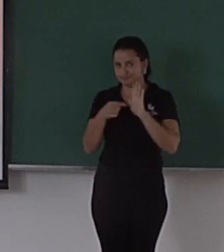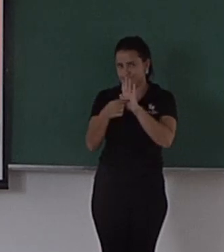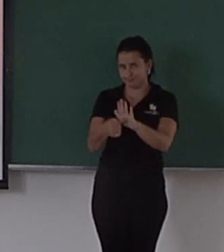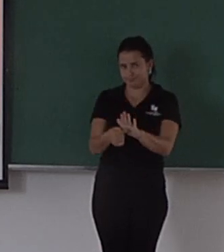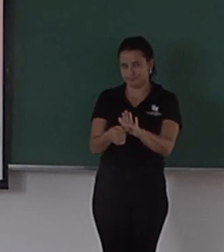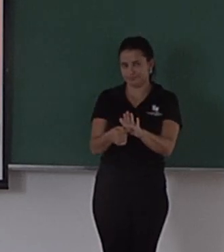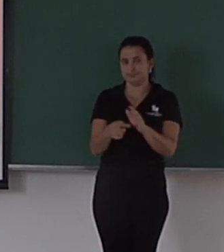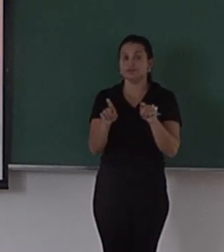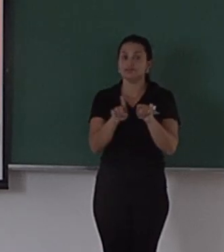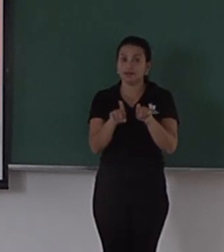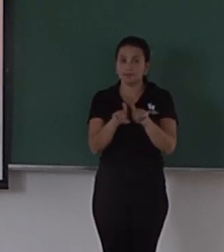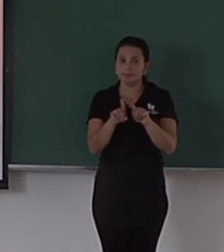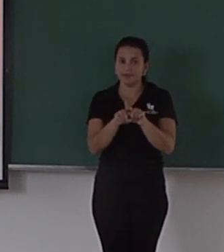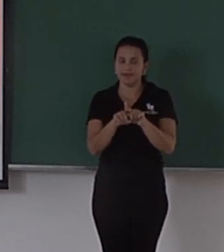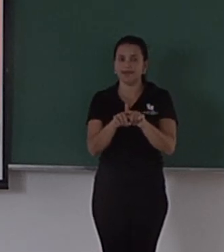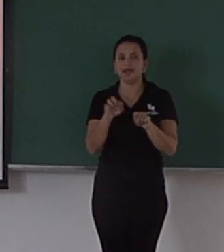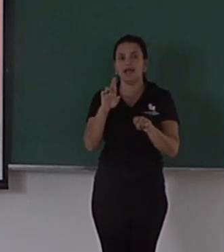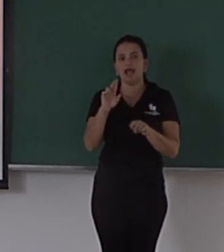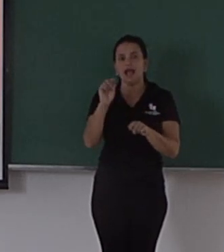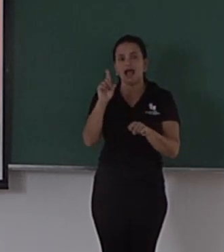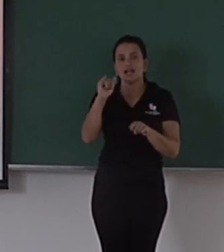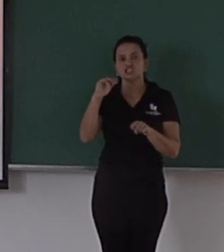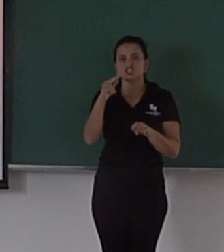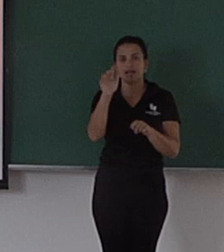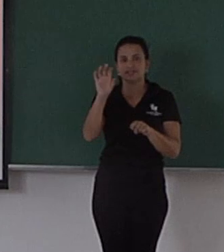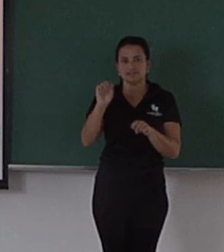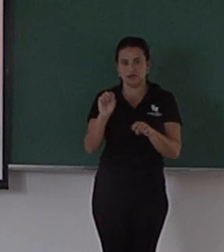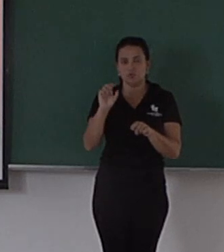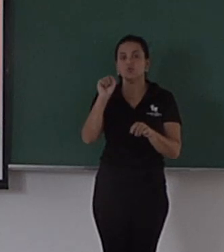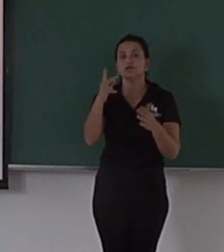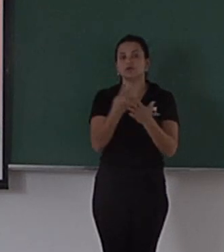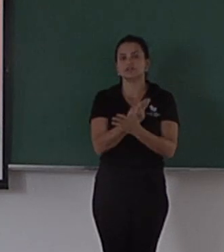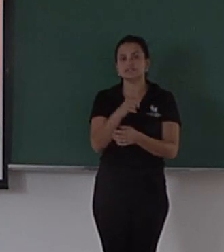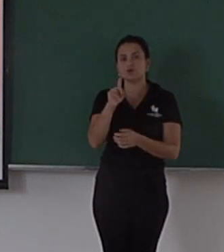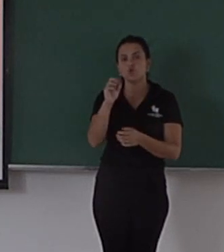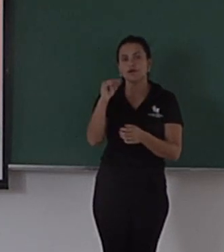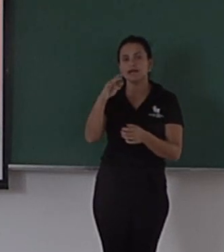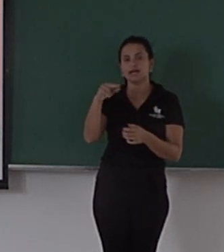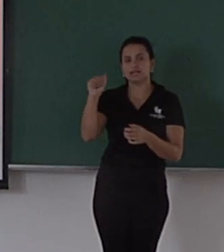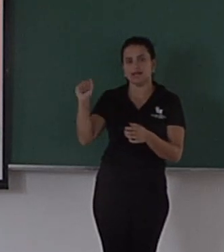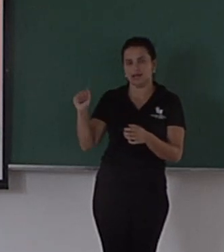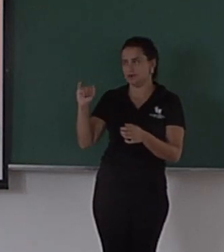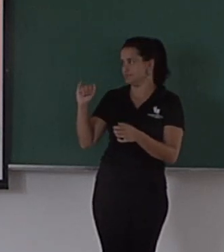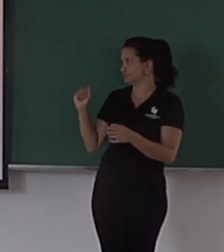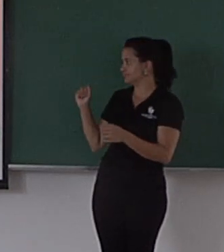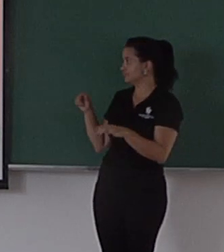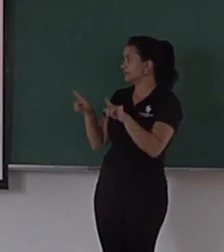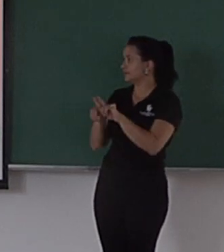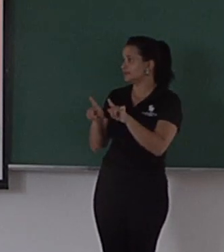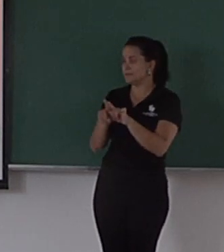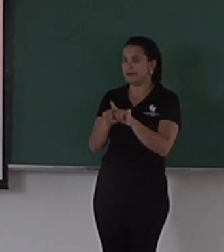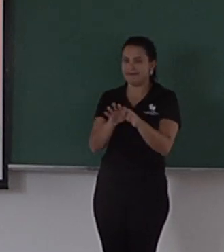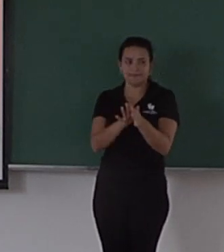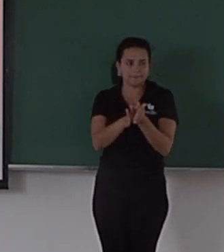as radiações, como Césio 135, um episódio que teve em Goiânia alguns anos atrás, né? E o atrito ou fricção,